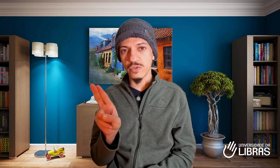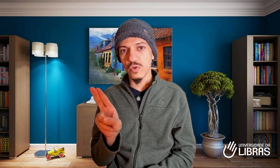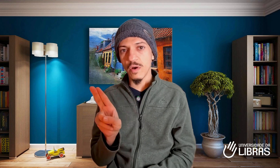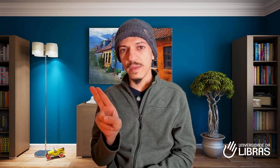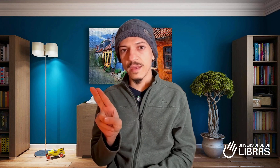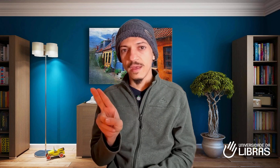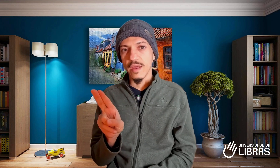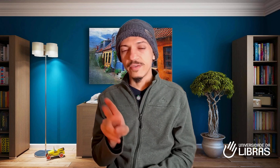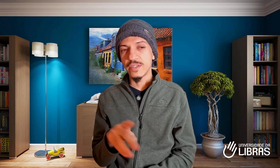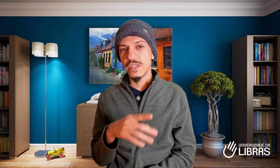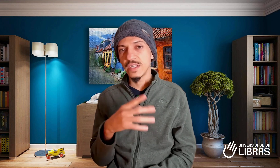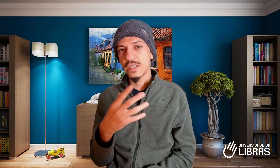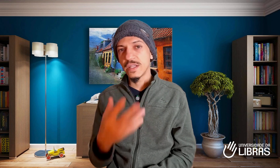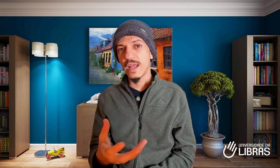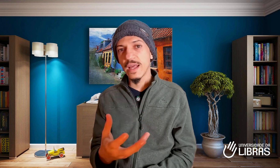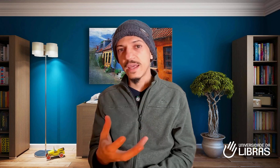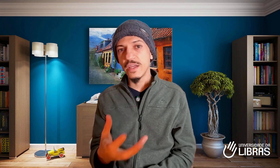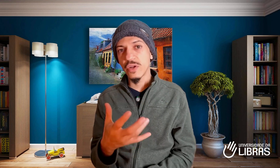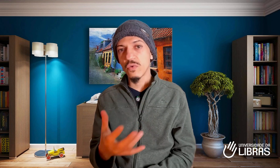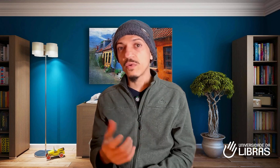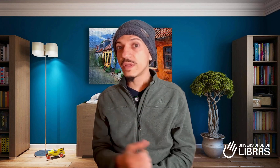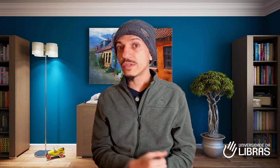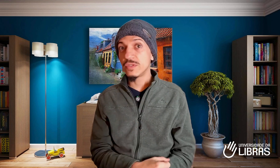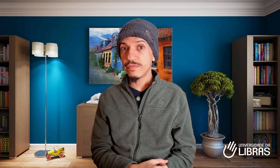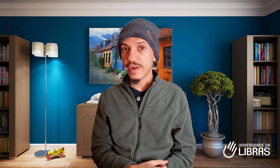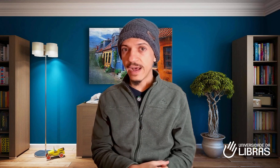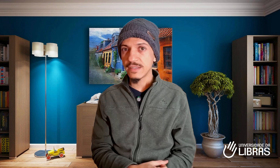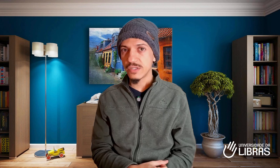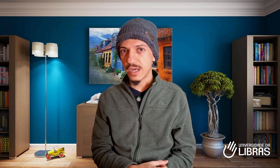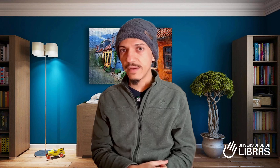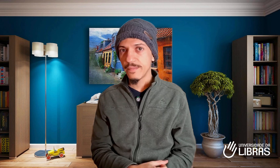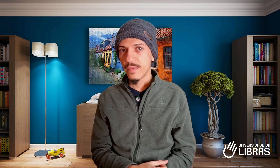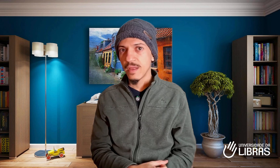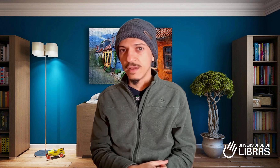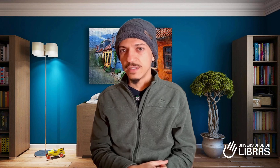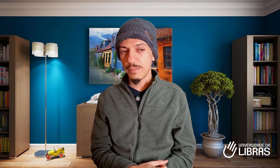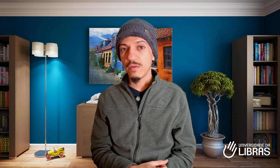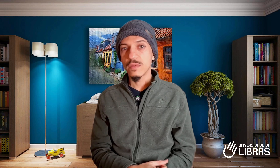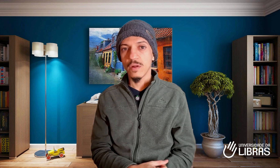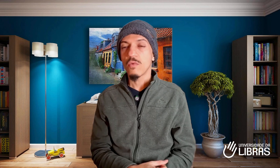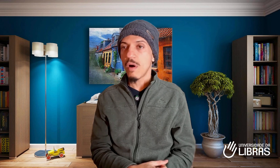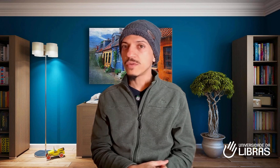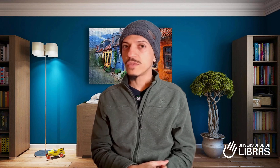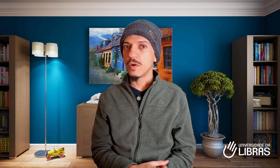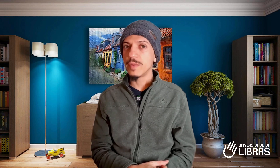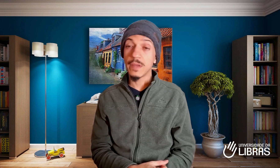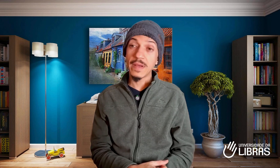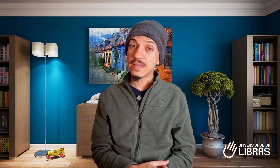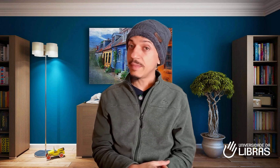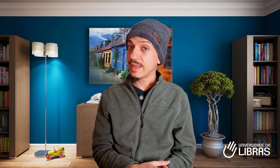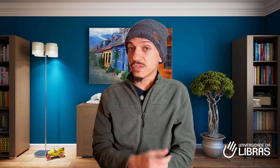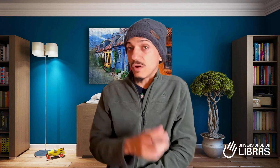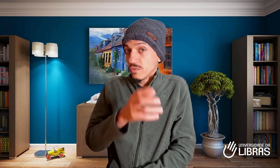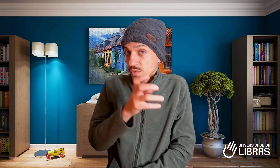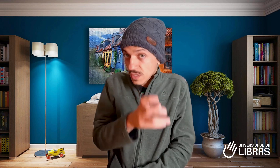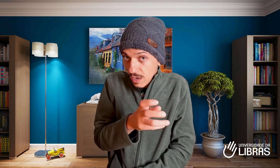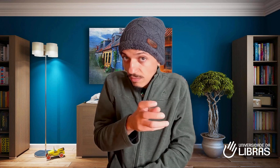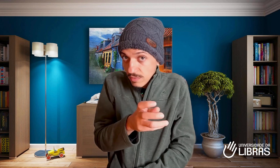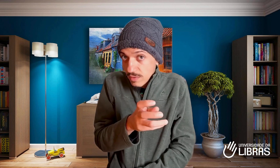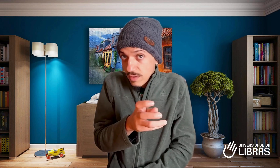nome, eu já tinha ensinei ele aqui já num contexto de frase já perguntando qual o seu nome. E você percebe que é só um sinal e a